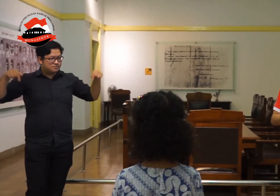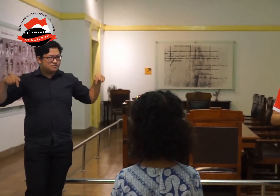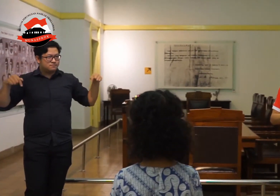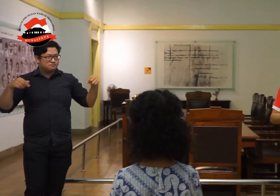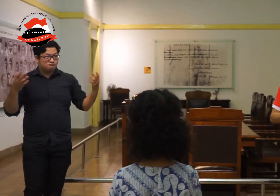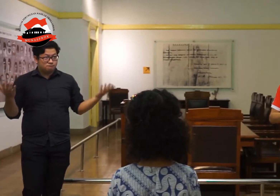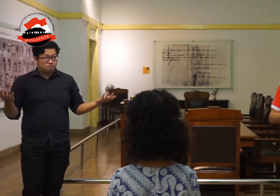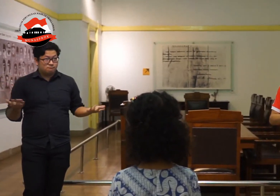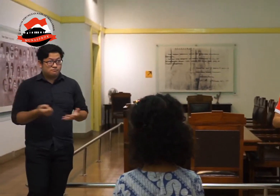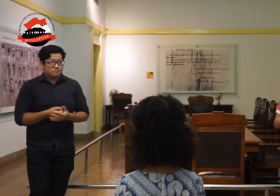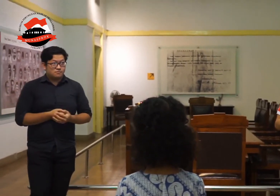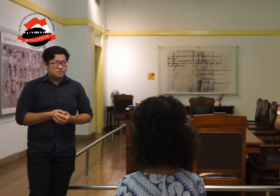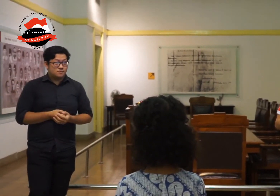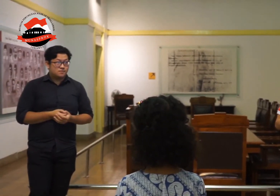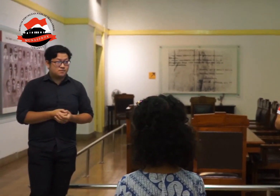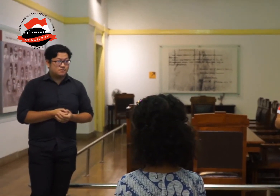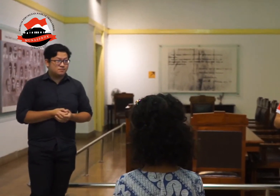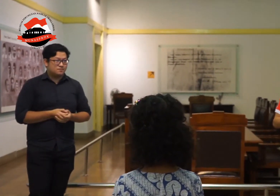Laksamana Maeda saat itu?